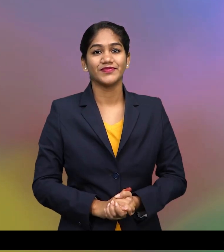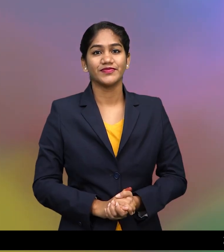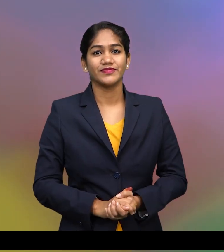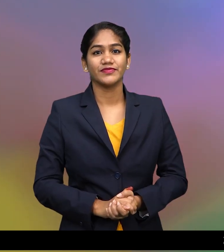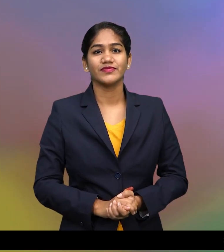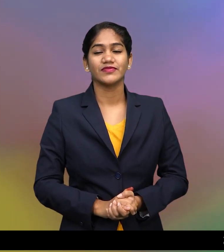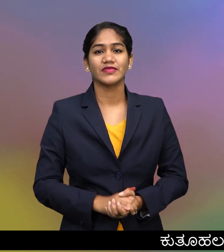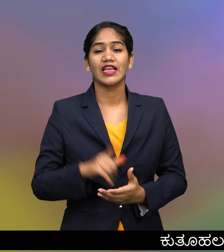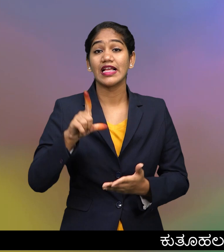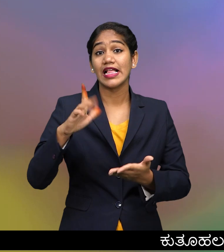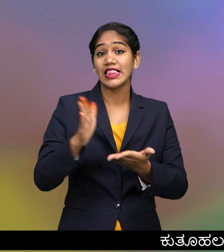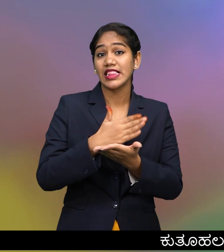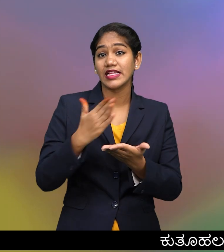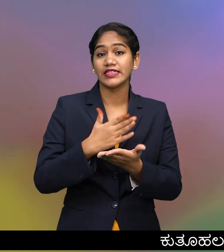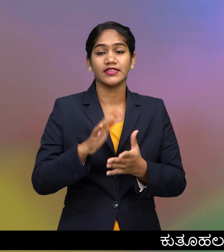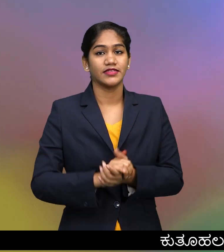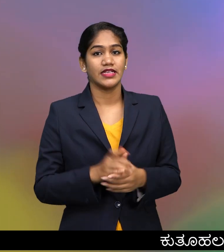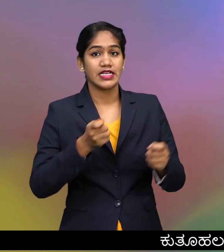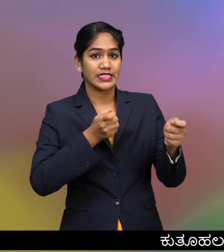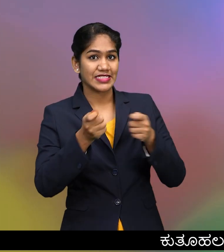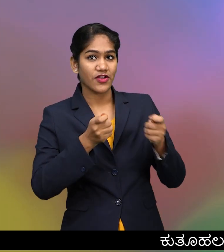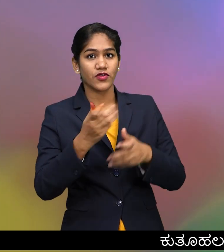ಮೆದುಳಿನ ಕುತೂಹಲಕಾರಿ ವಿಷಯದ ಬಗ್ಗೆ